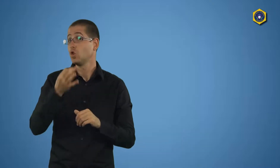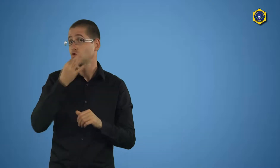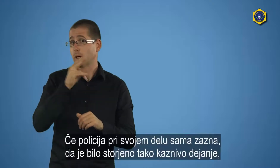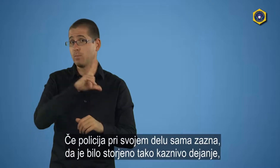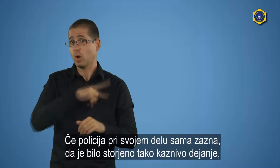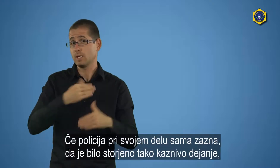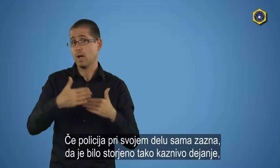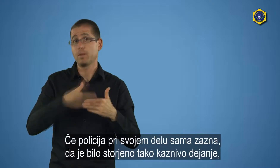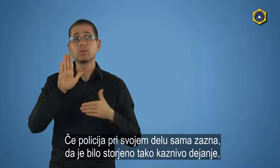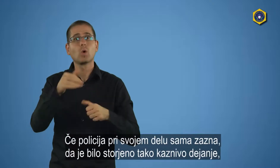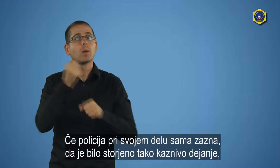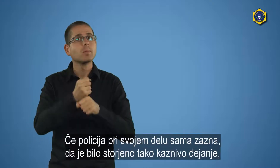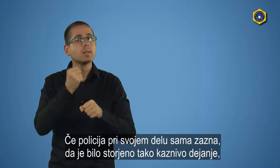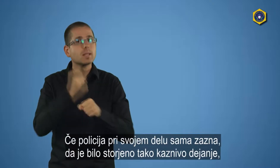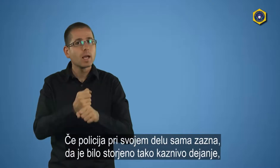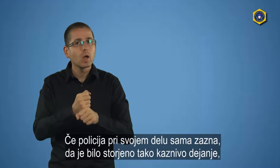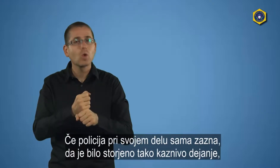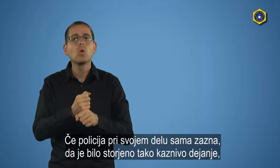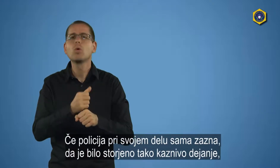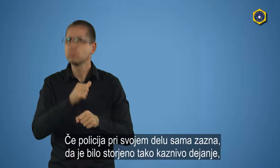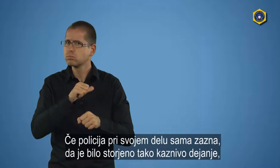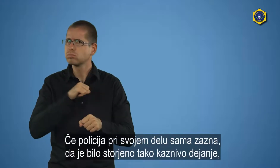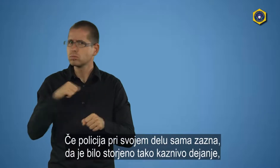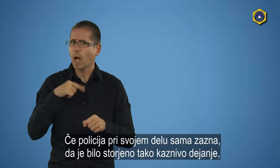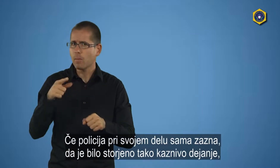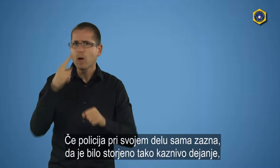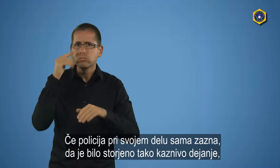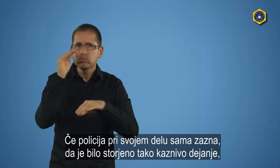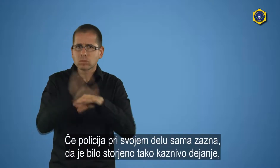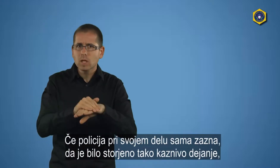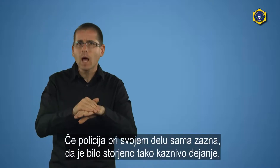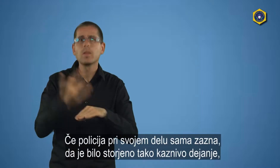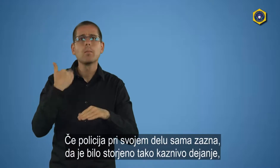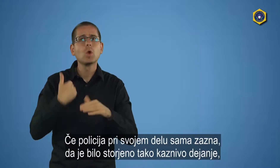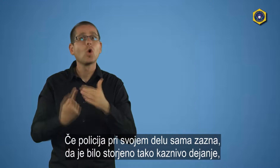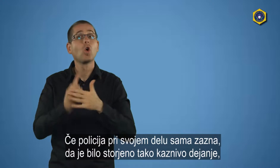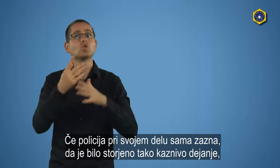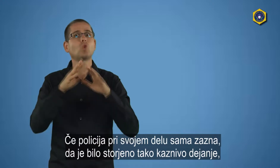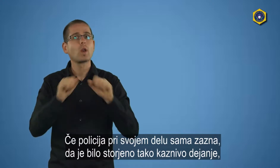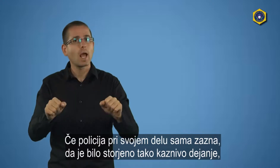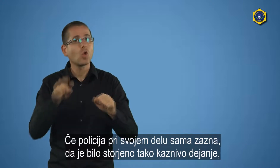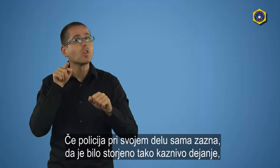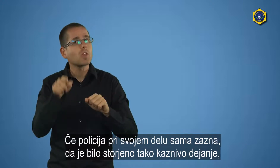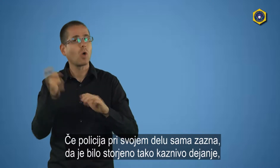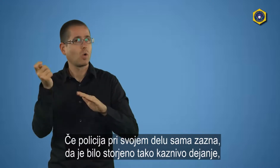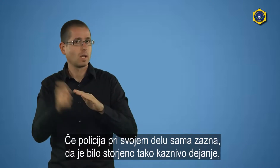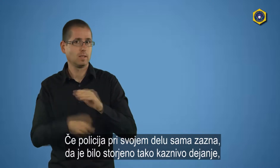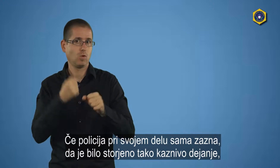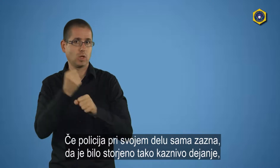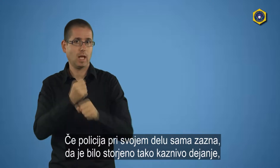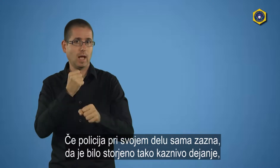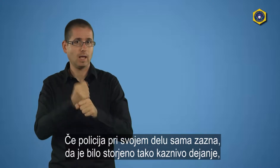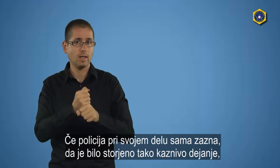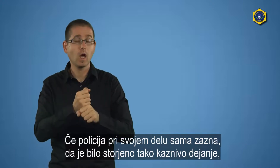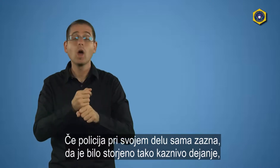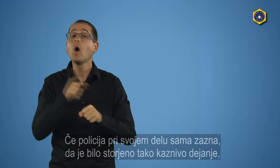Če policija pri svojem delu sama zazna, da je bilo storjeno tako kaznivo dejanje, o tem